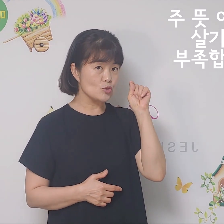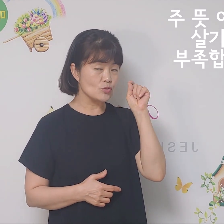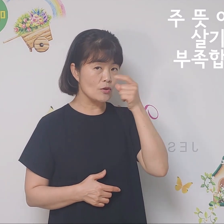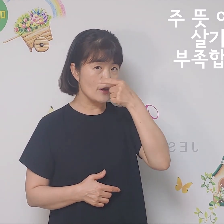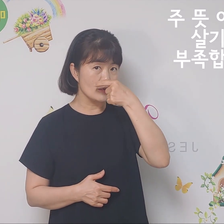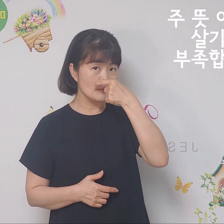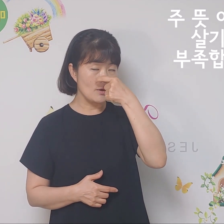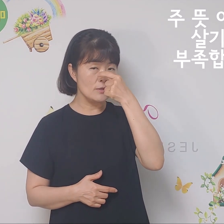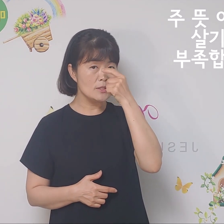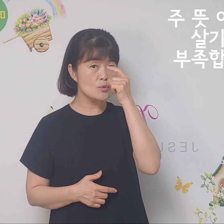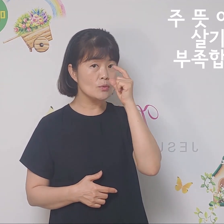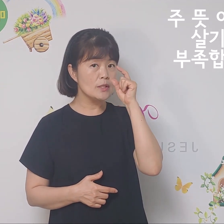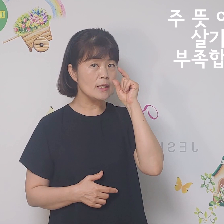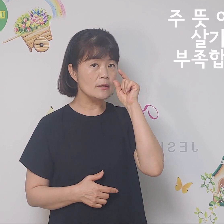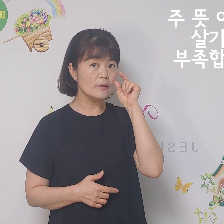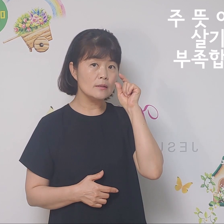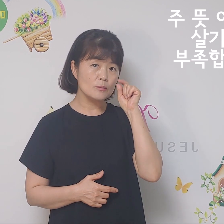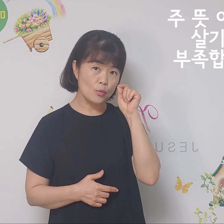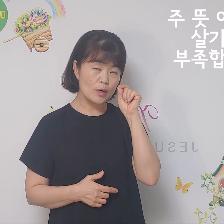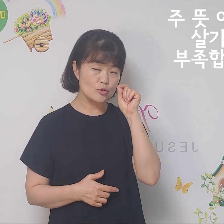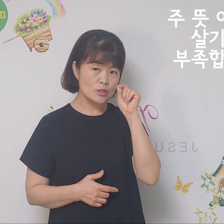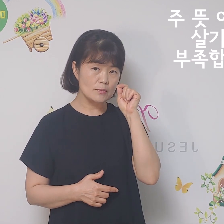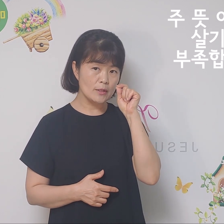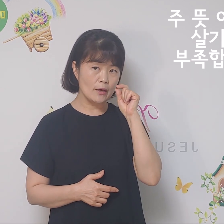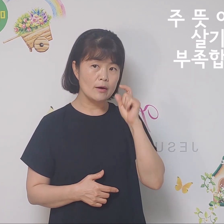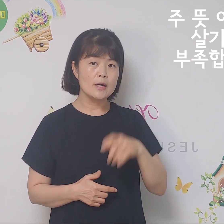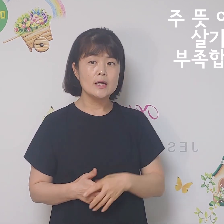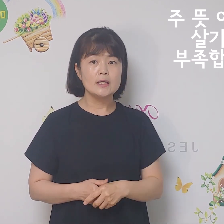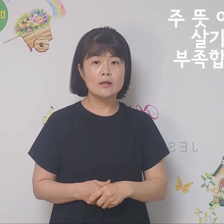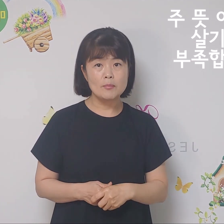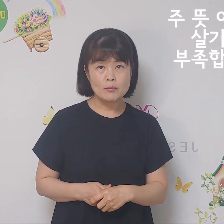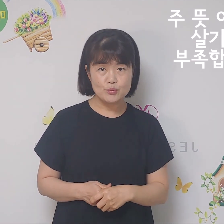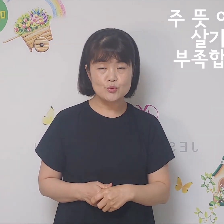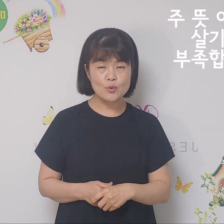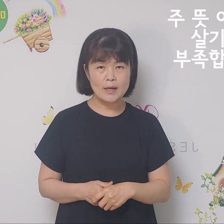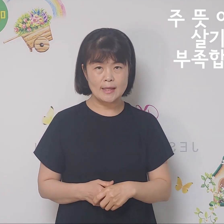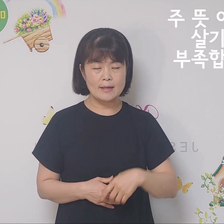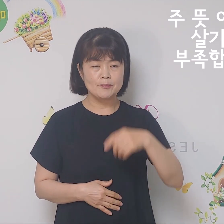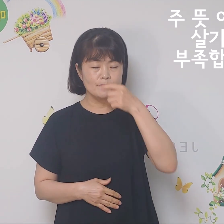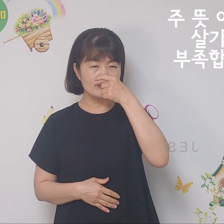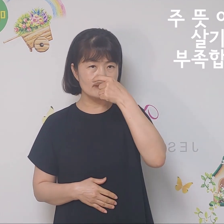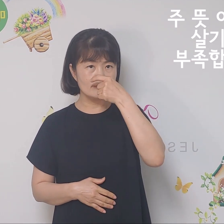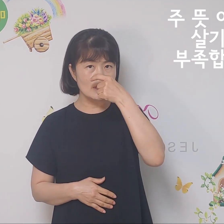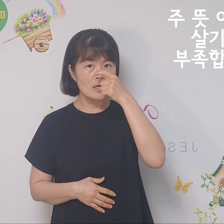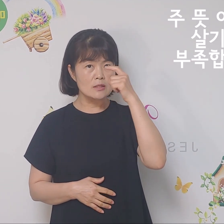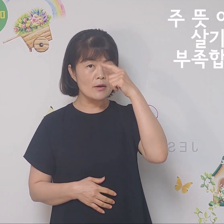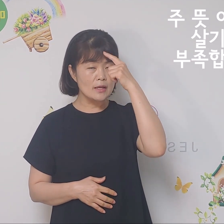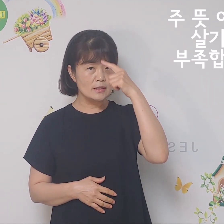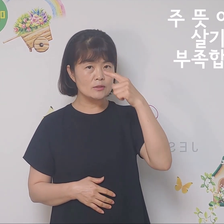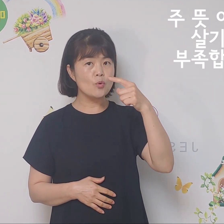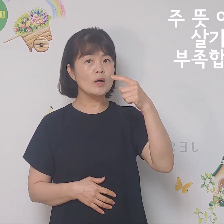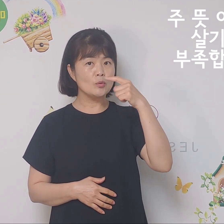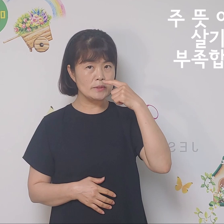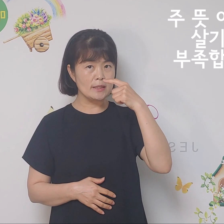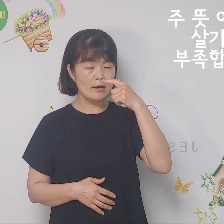닫아주는 거예요. 벌린 손을 모아주시면 돼요. 이러면 부족하다. 서양인들은 코가 높잖아요.